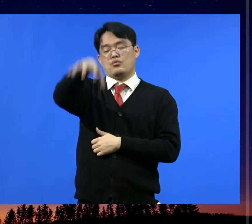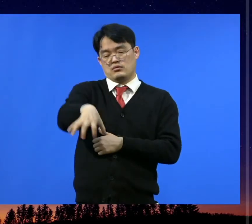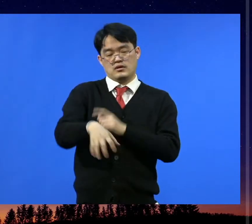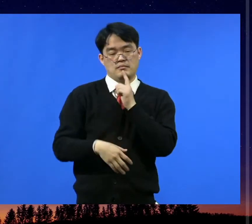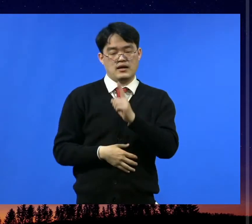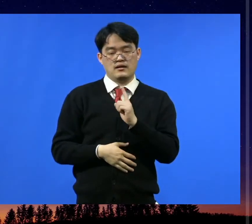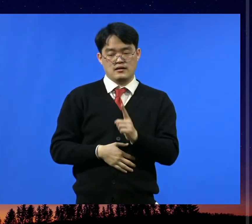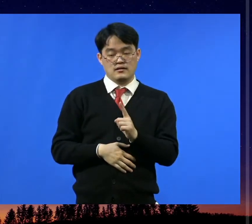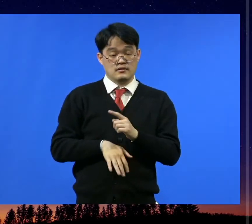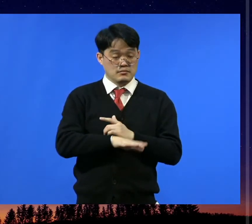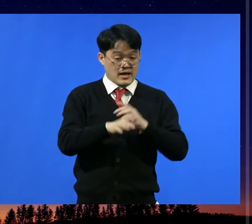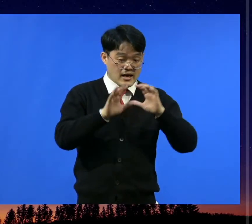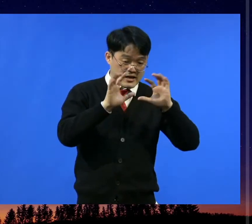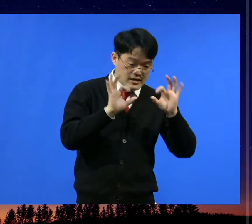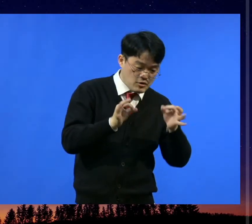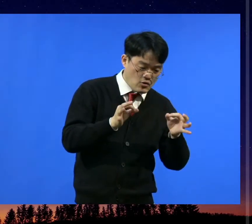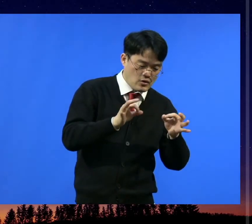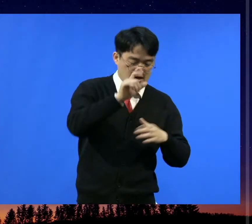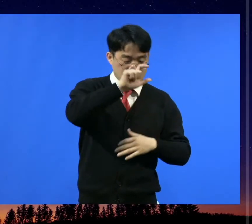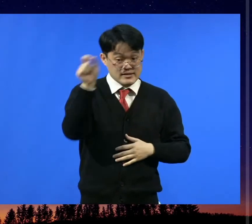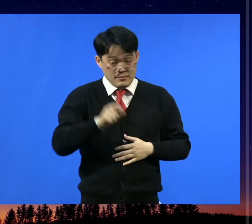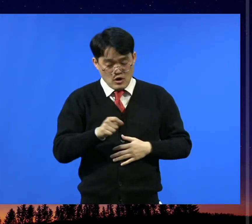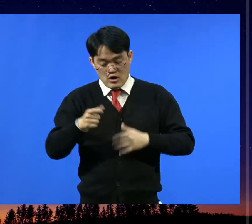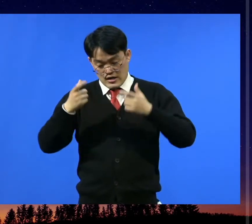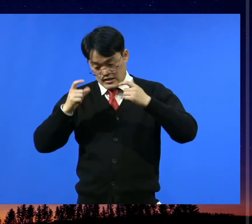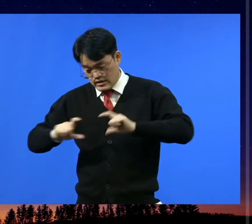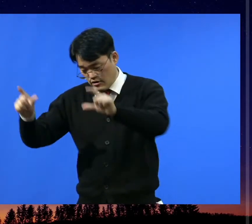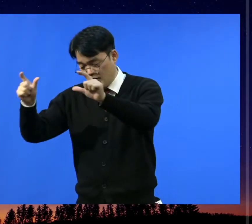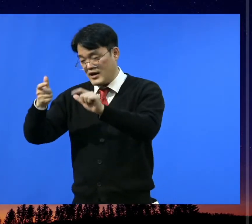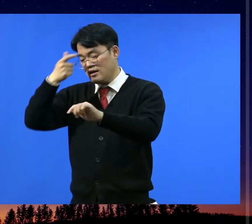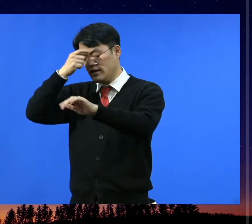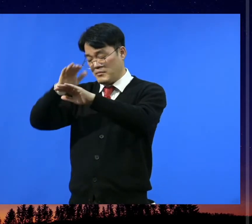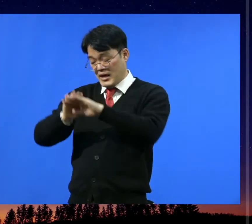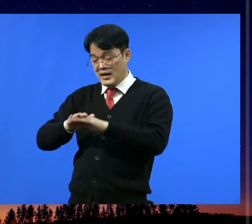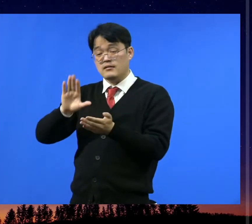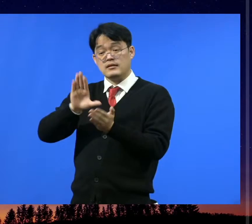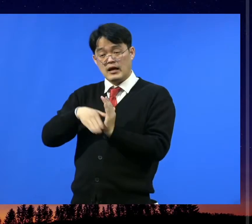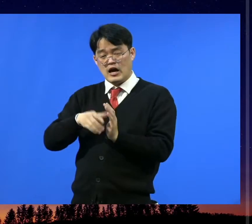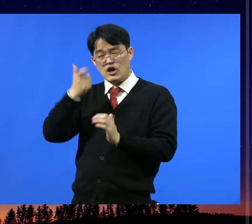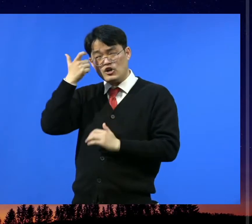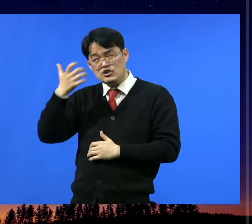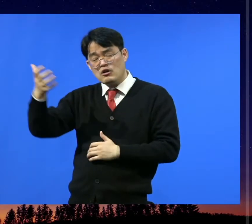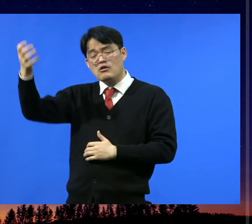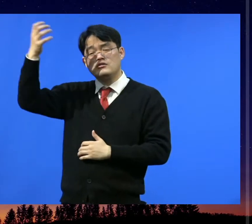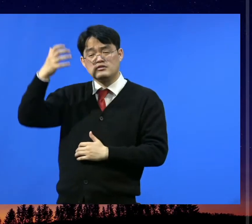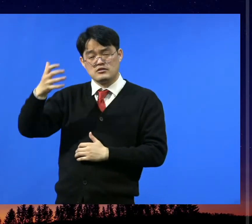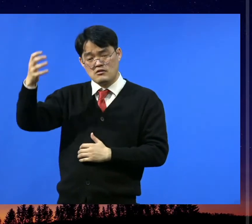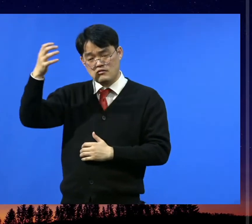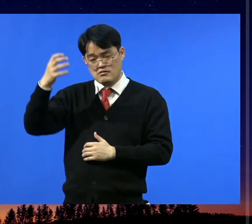날이든지 새벽 기도든지 우리 기도하는 성도들이 기도하는 자리가 사실은 영적 전쟁의 최전선이에요. 최전선.